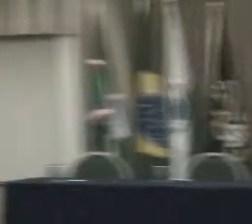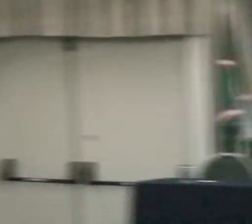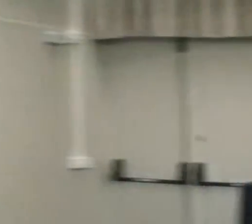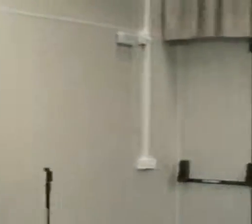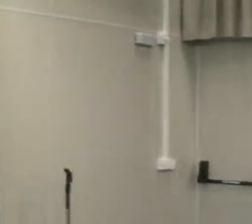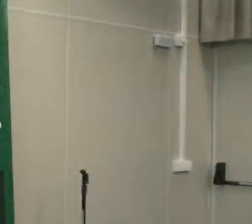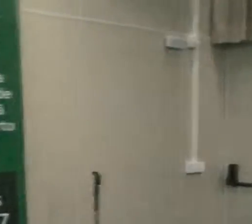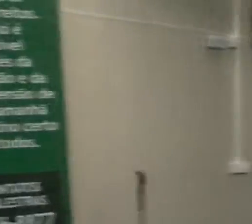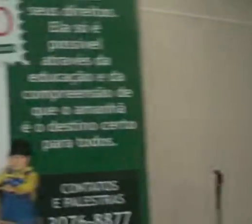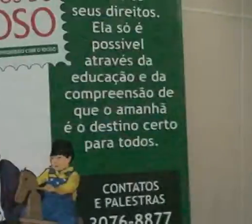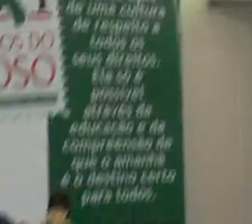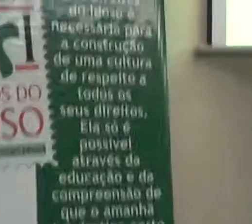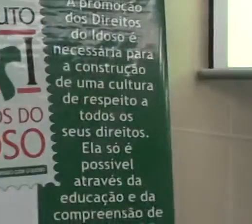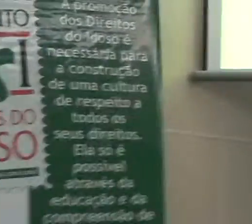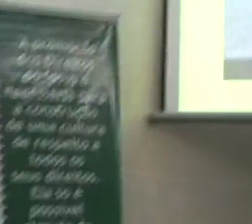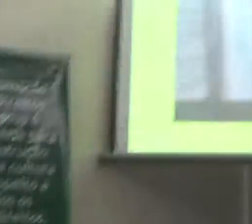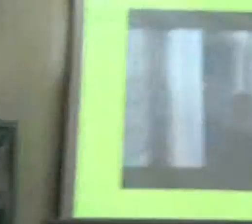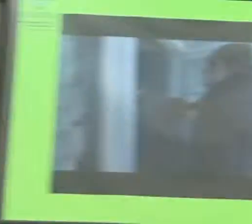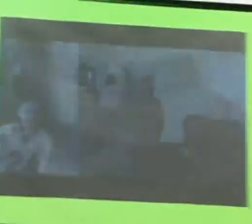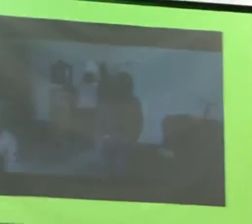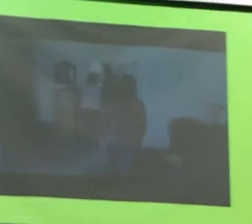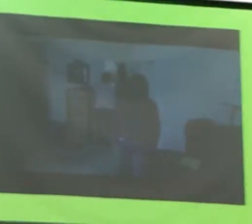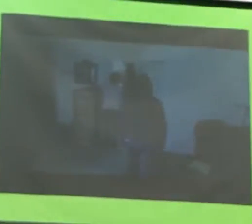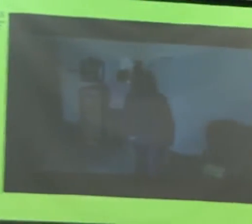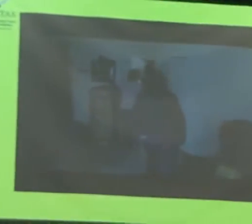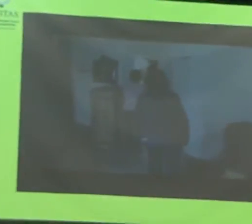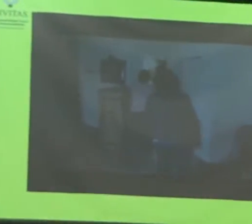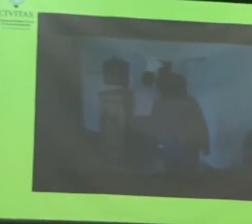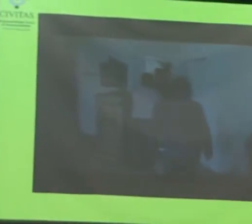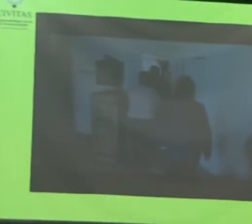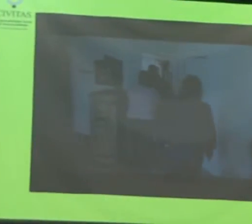para sua nova casa. Vamos entrando.